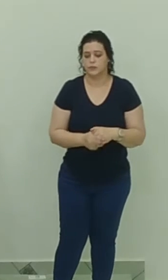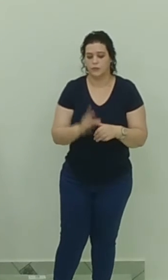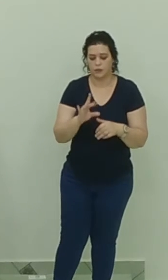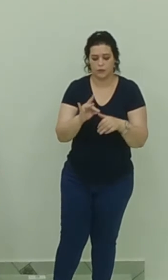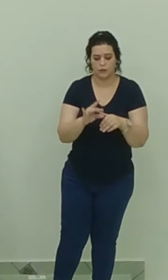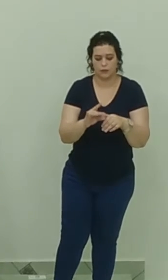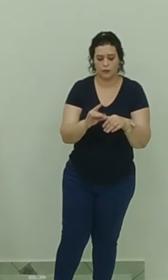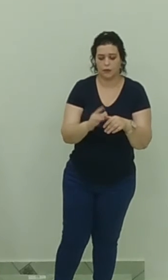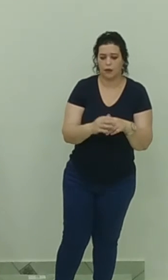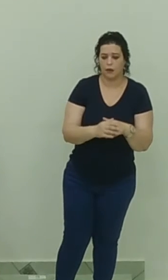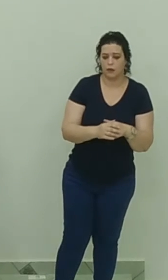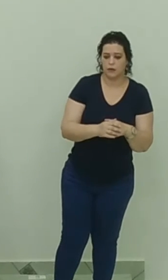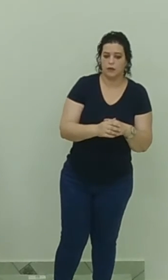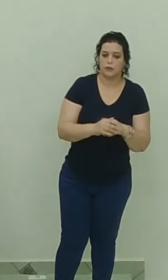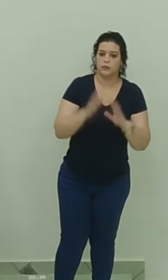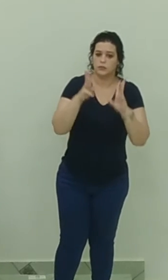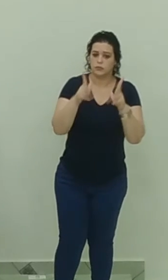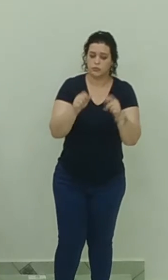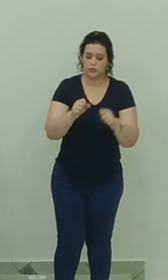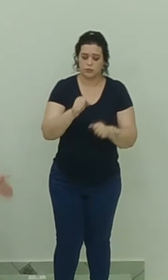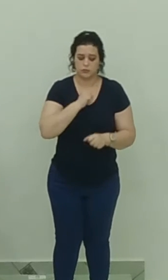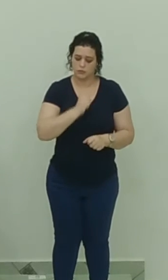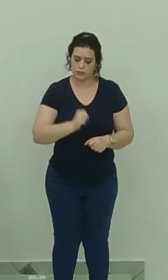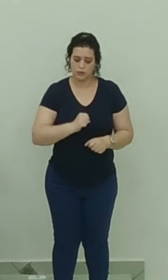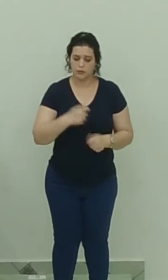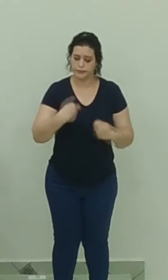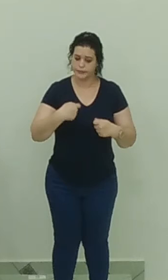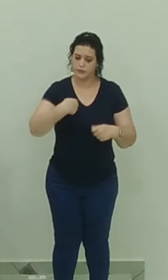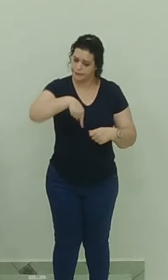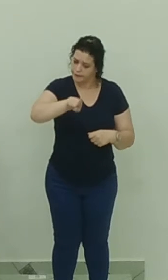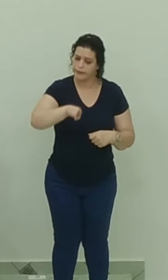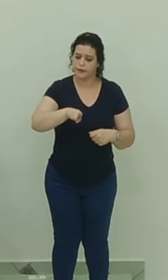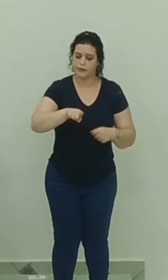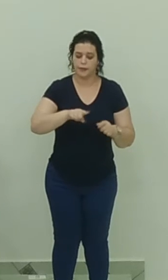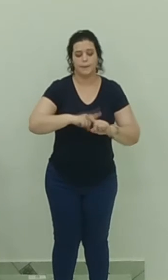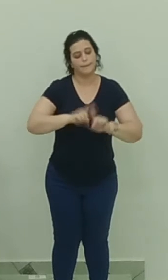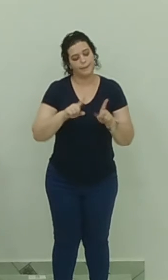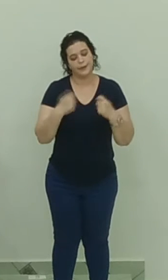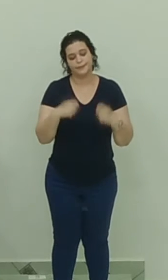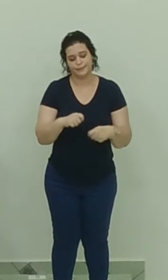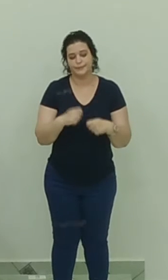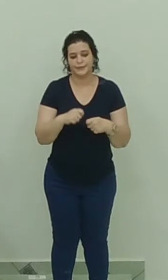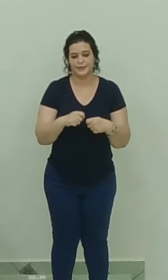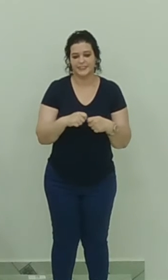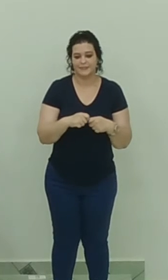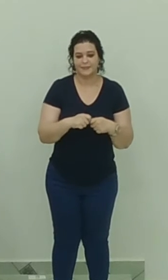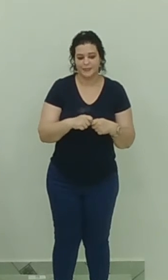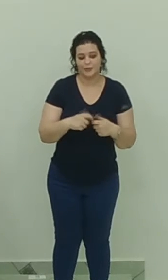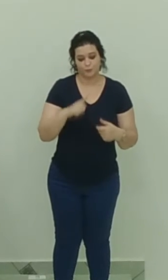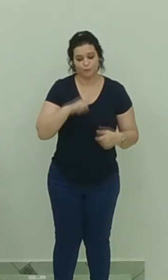Sacerdote ia passar o Rio Jordão, mas tinha que molhar o pé, tinha que se